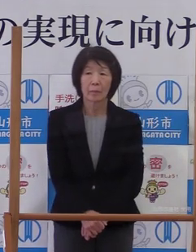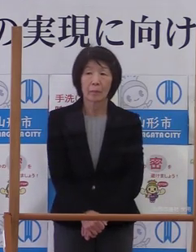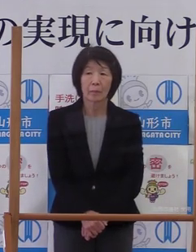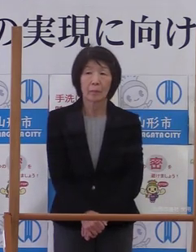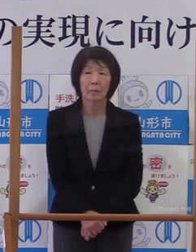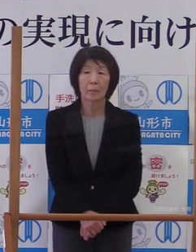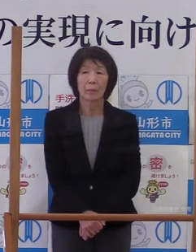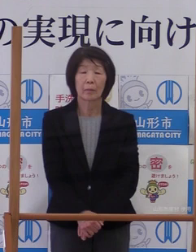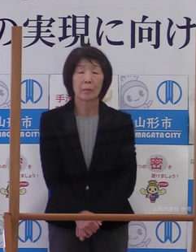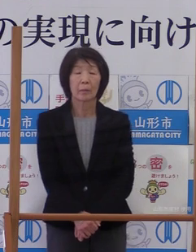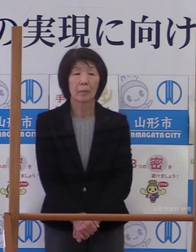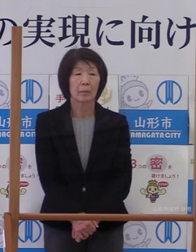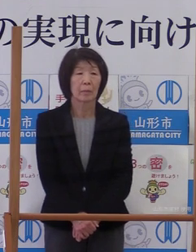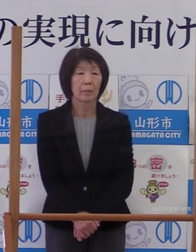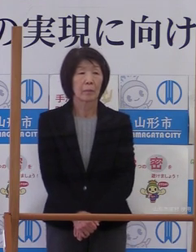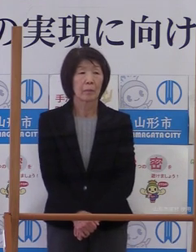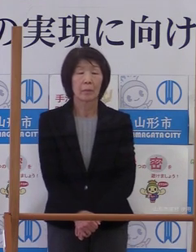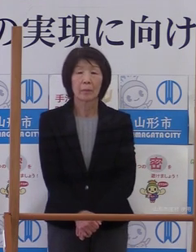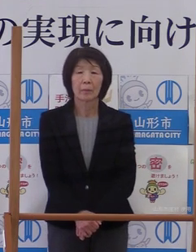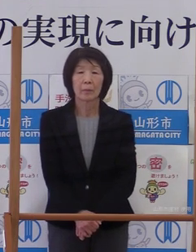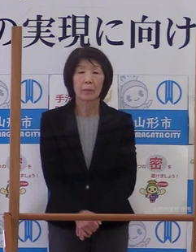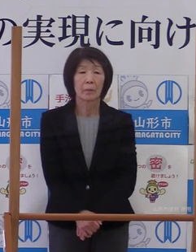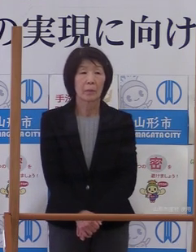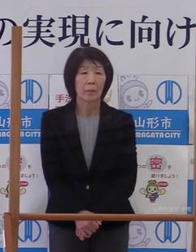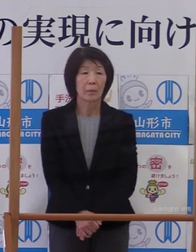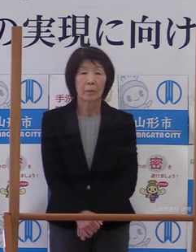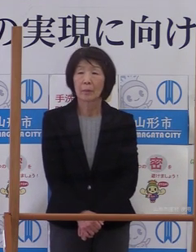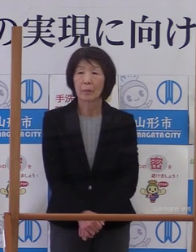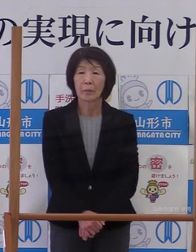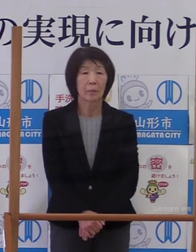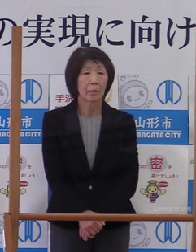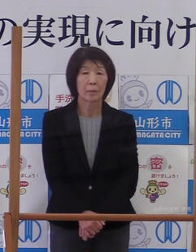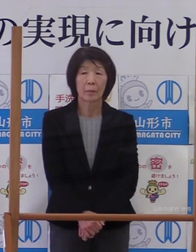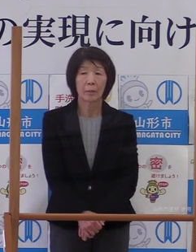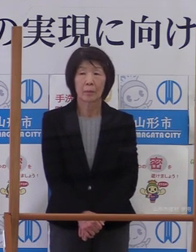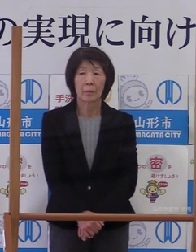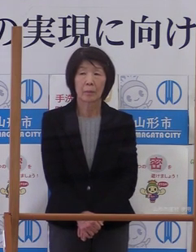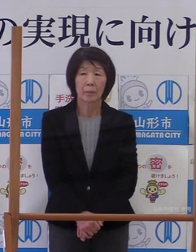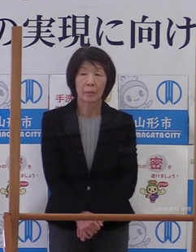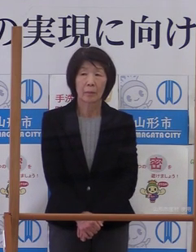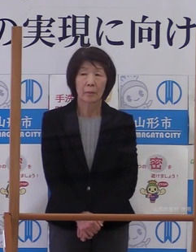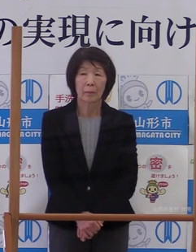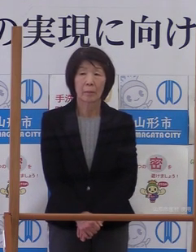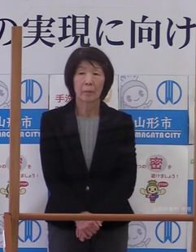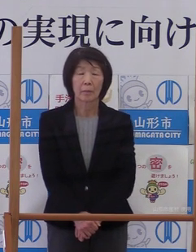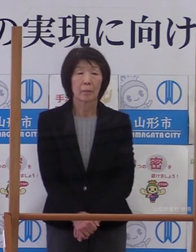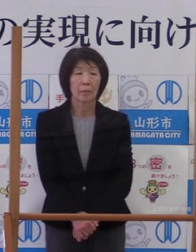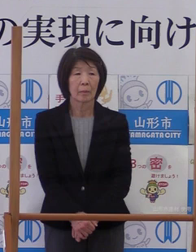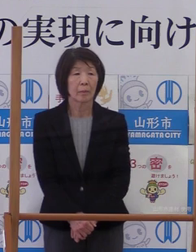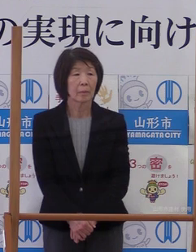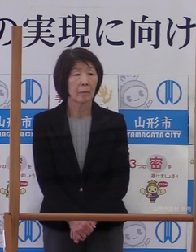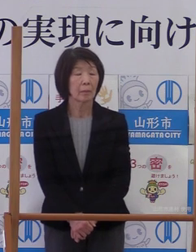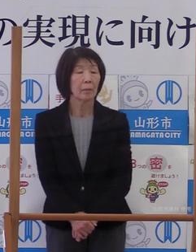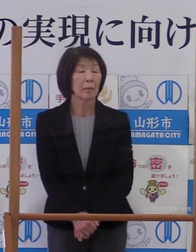以外の皆様からございますでしょうか。はい、読売新聞さんどうぞ。